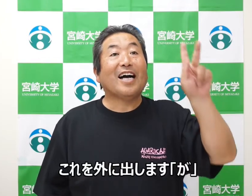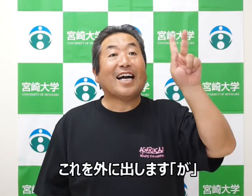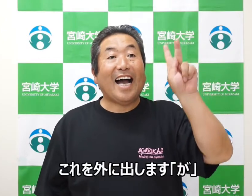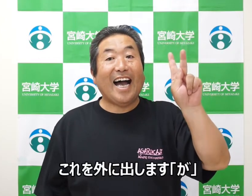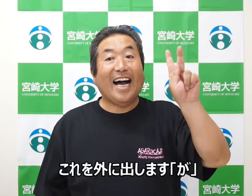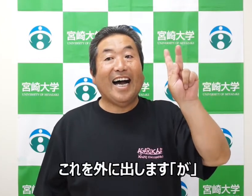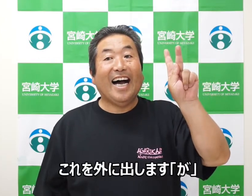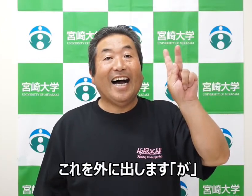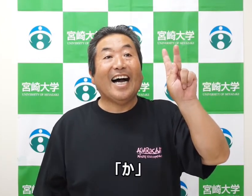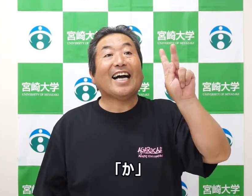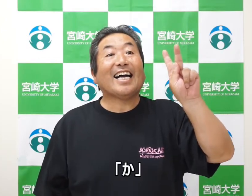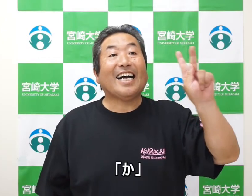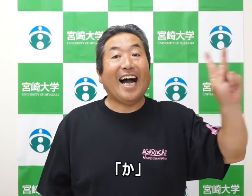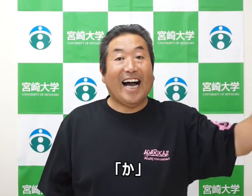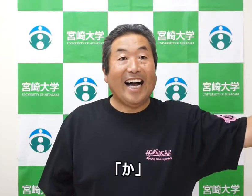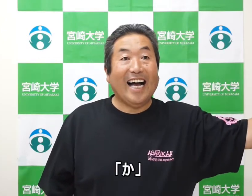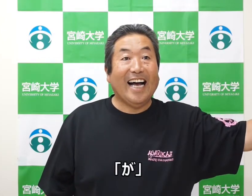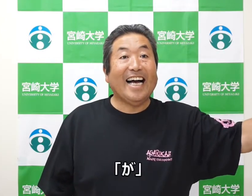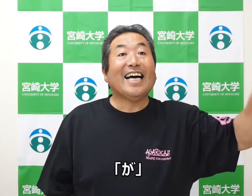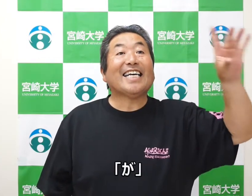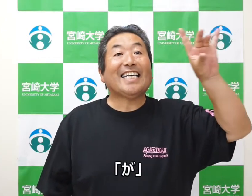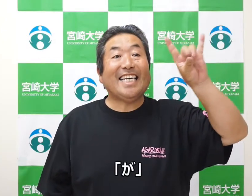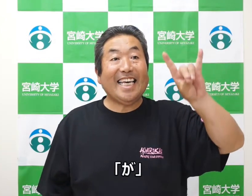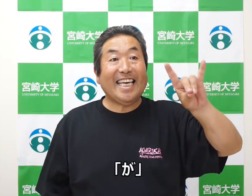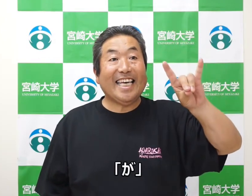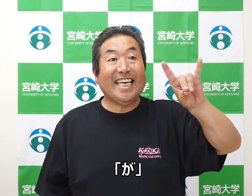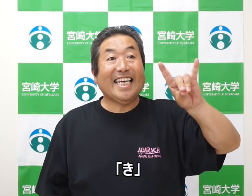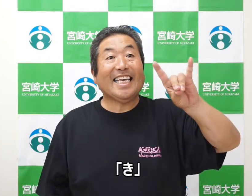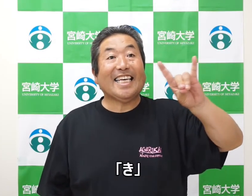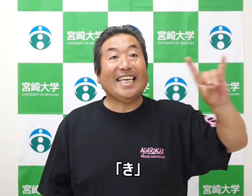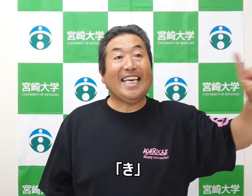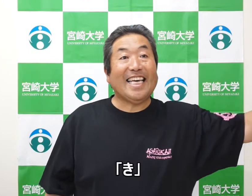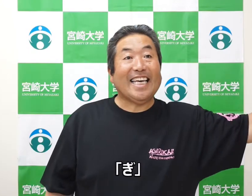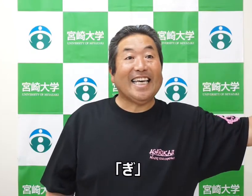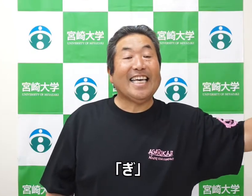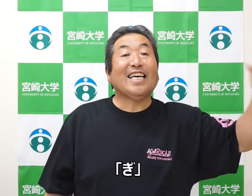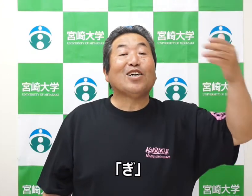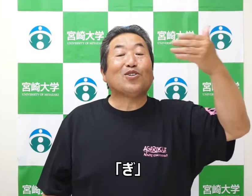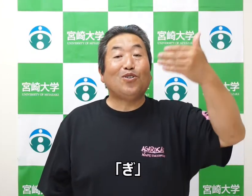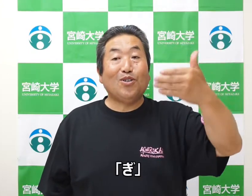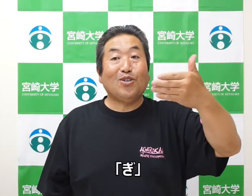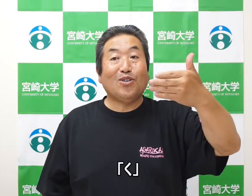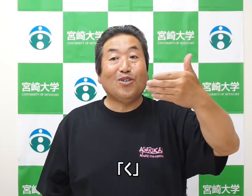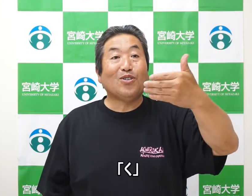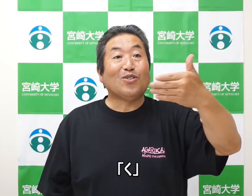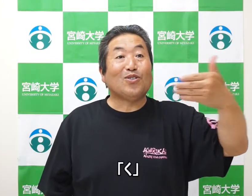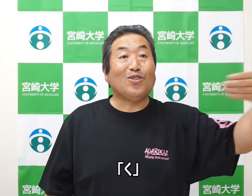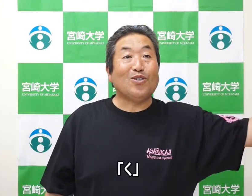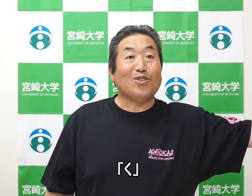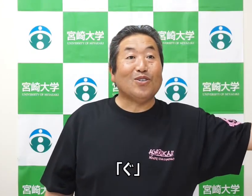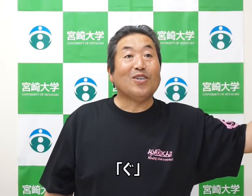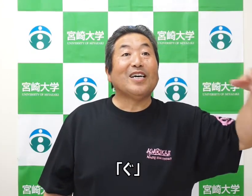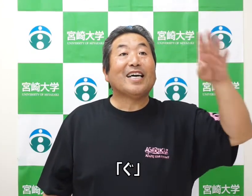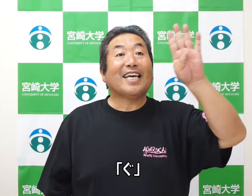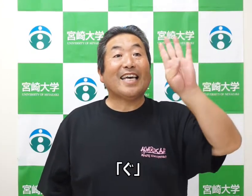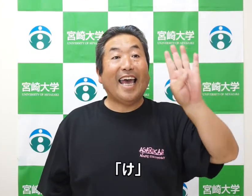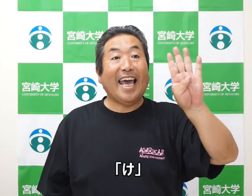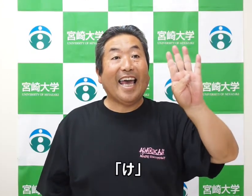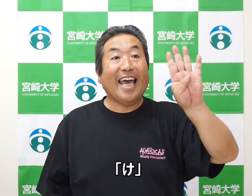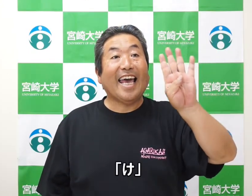か、が、き、ぎ、く、ぐ、け、